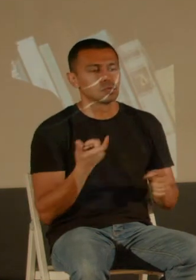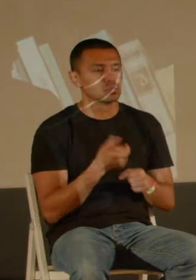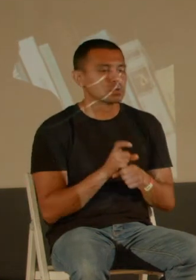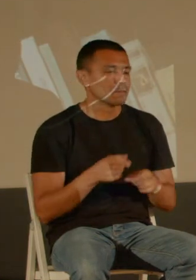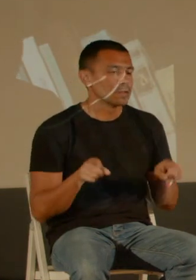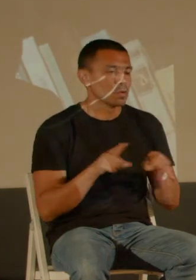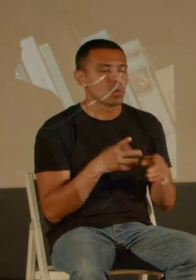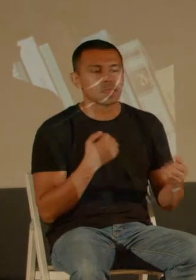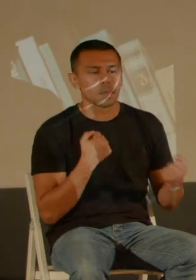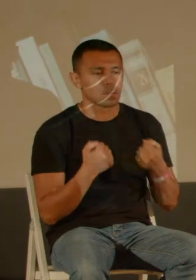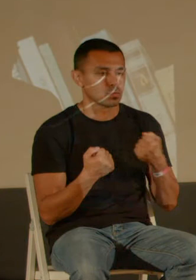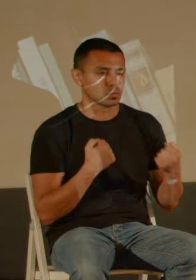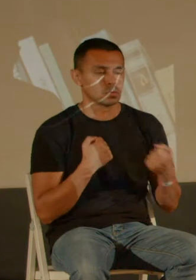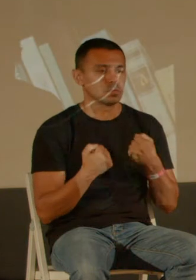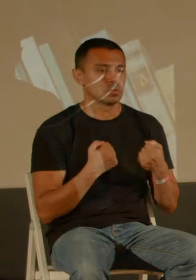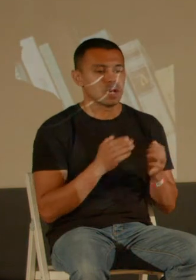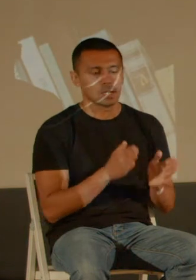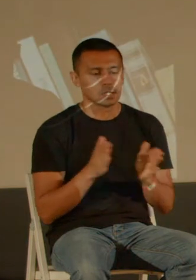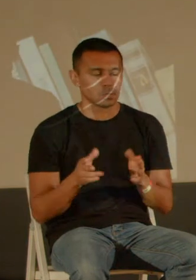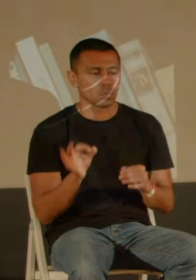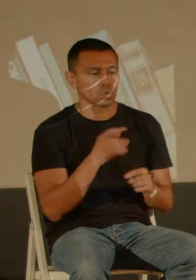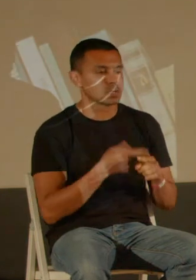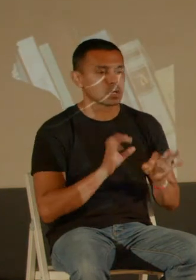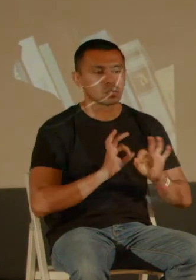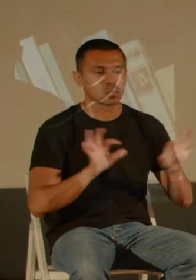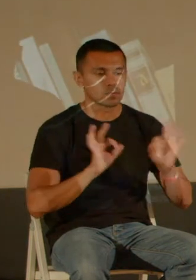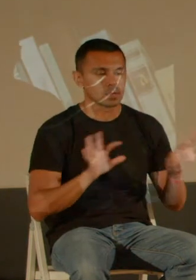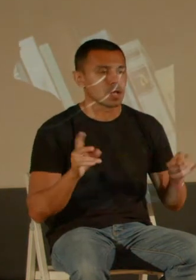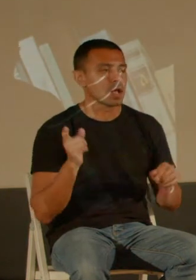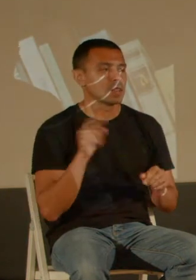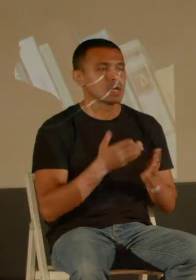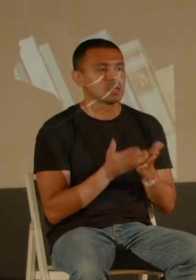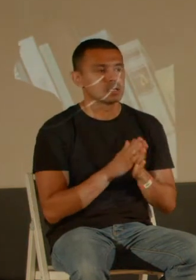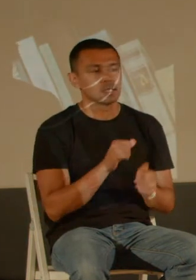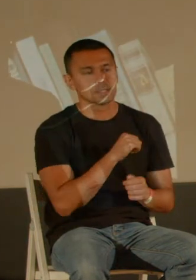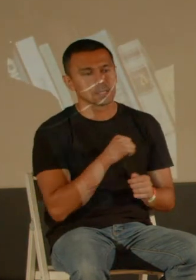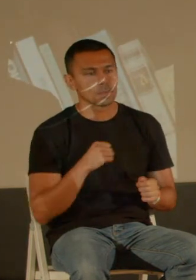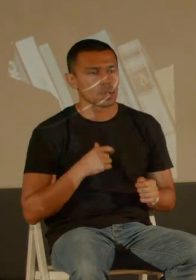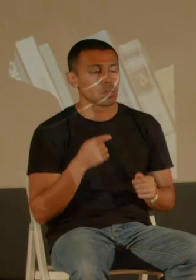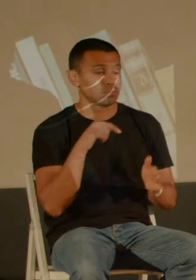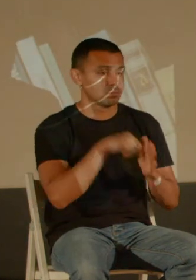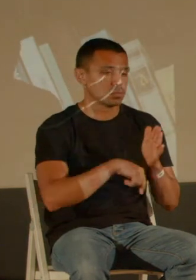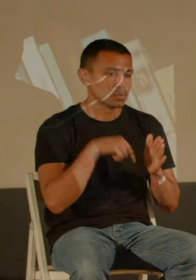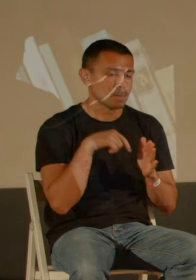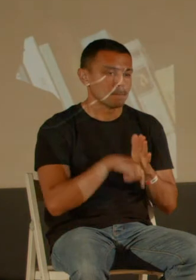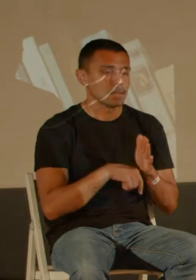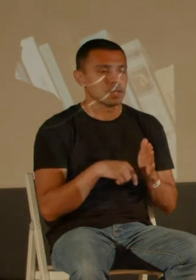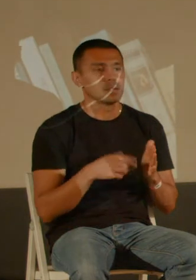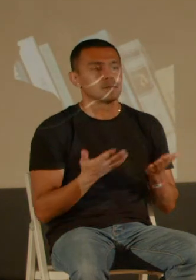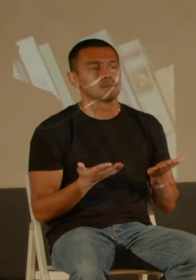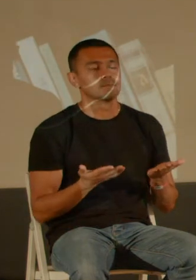дуже такому напруженому режимі про це розповіли, але книжка сама по собі,